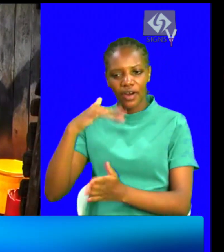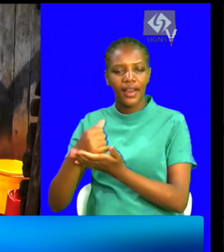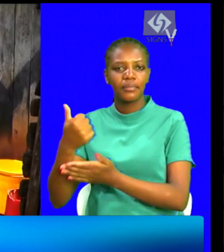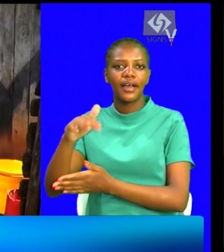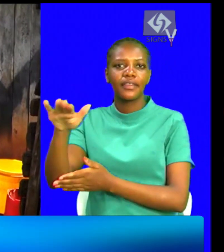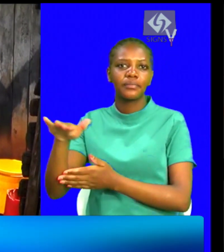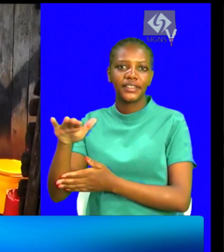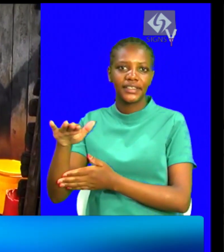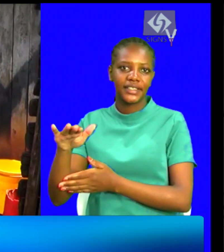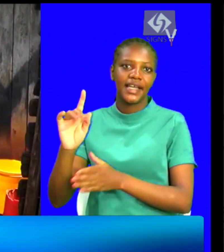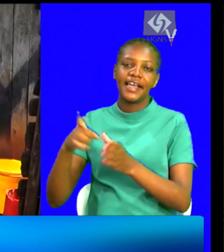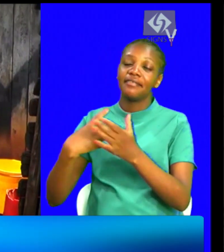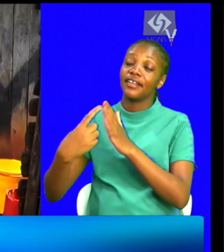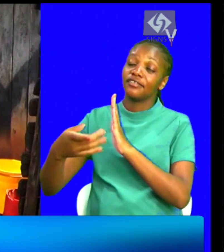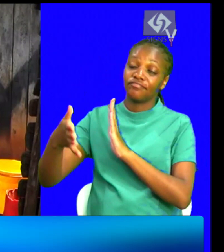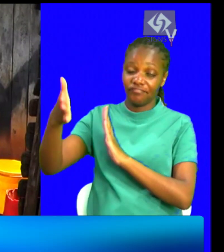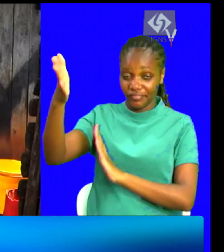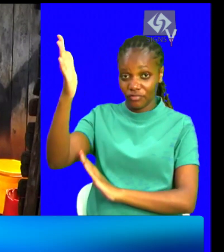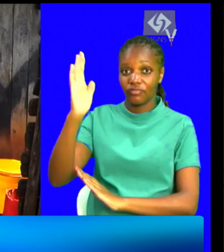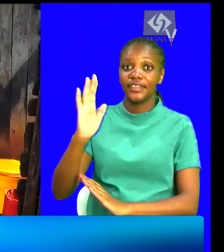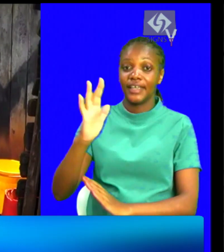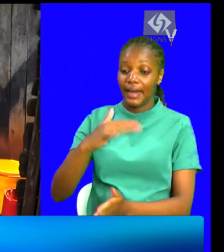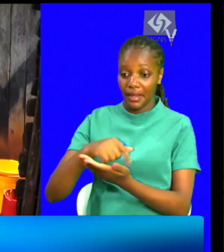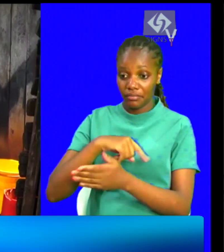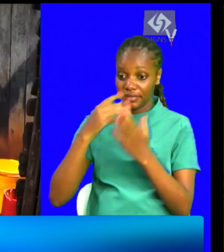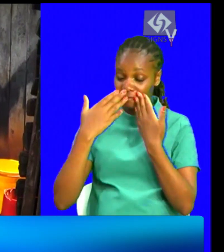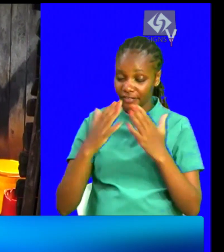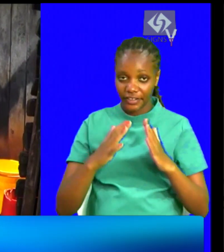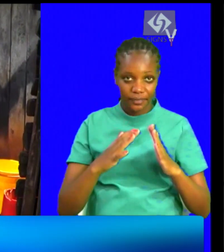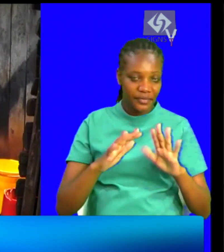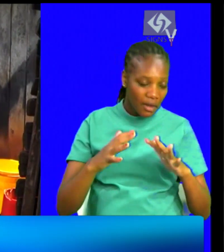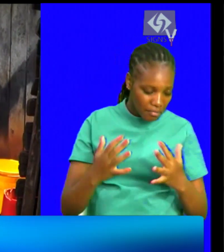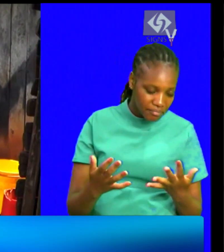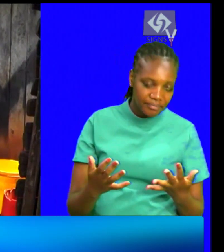nini bali pengine. Mungu akateremka.